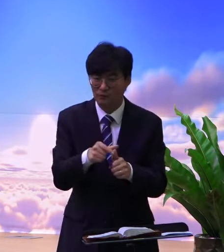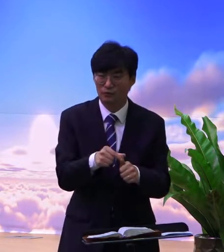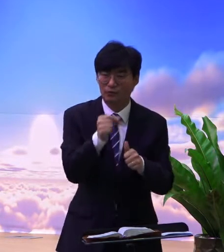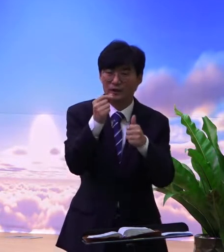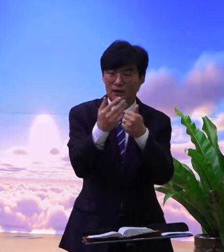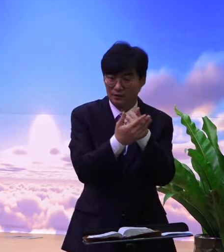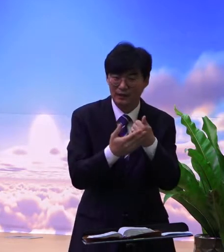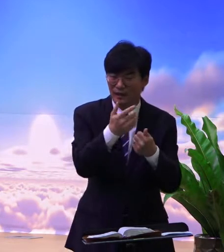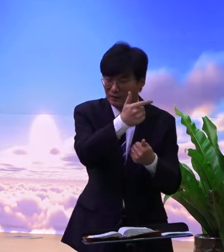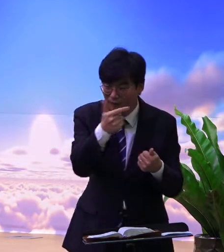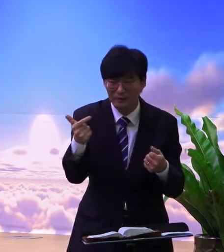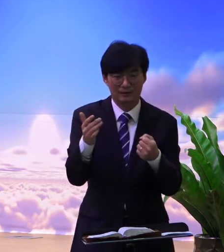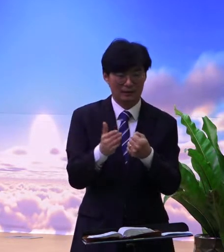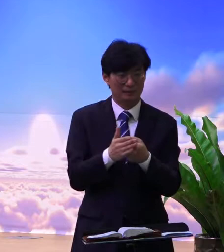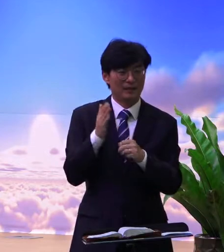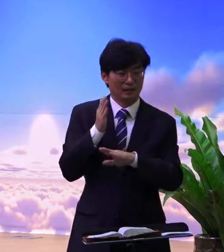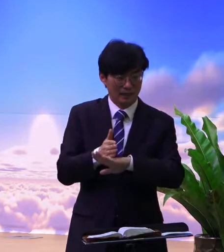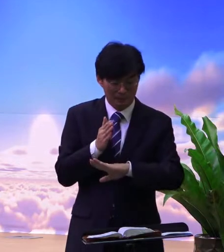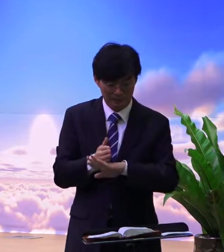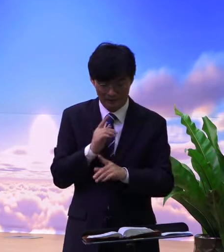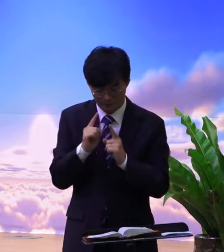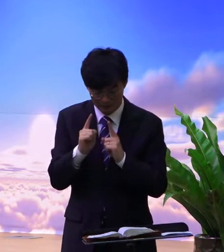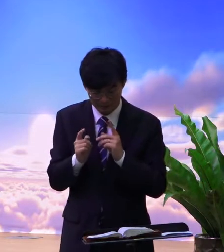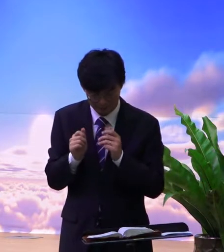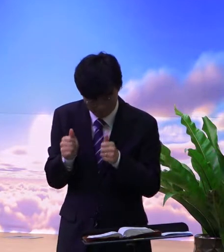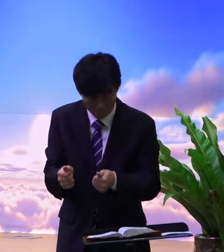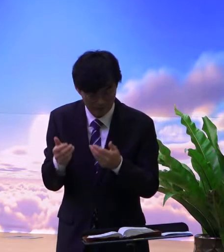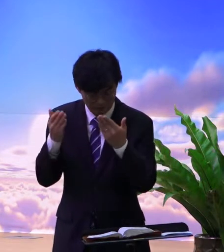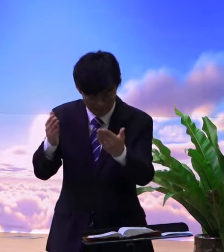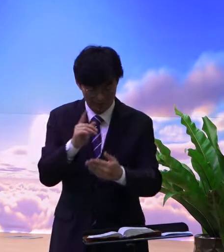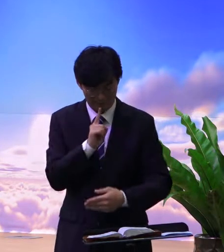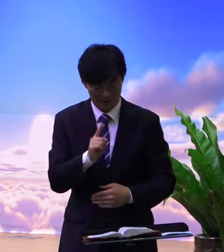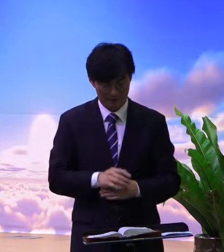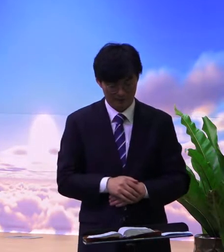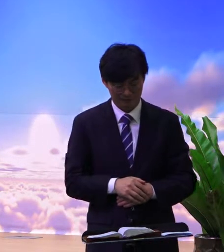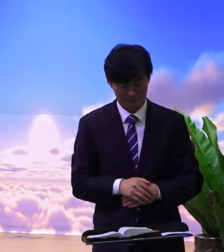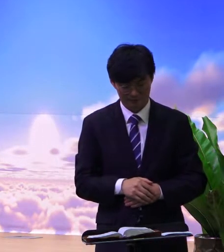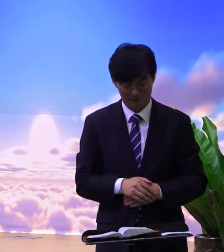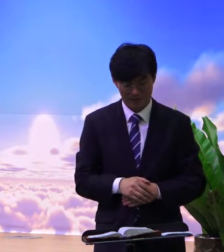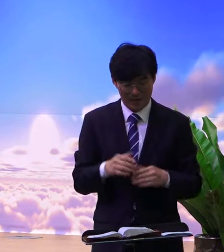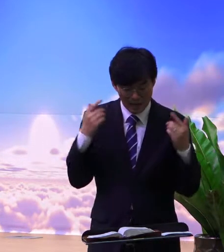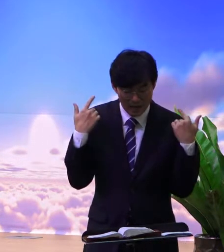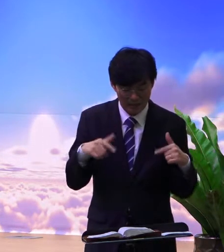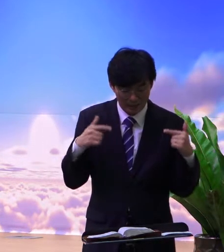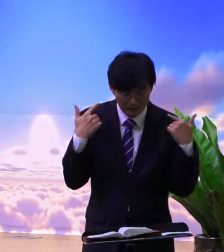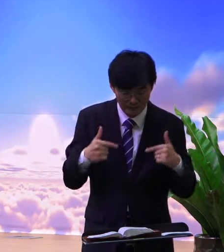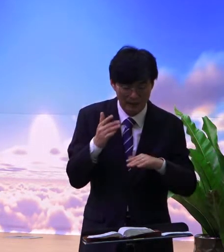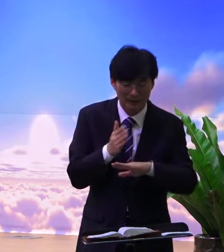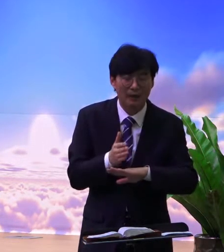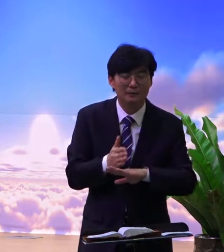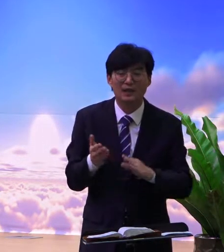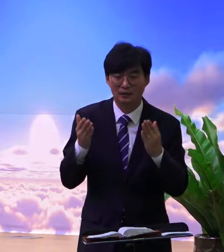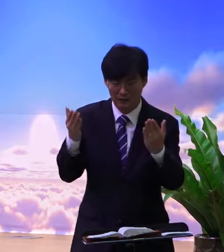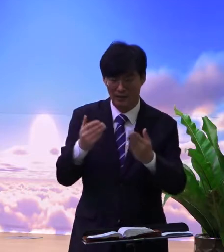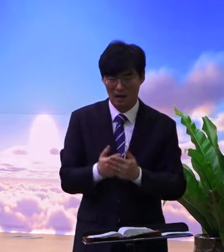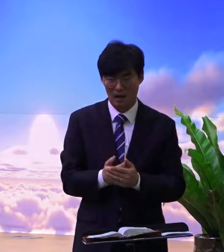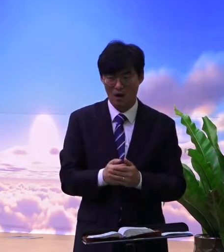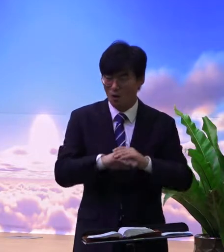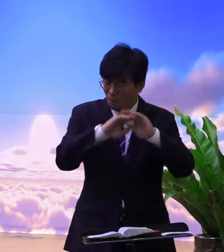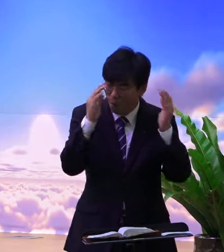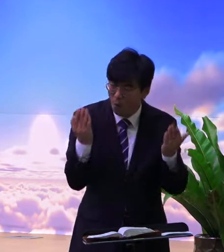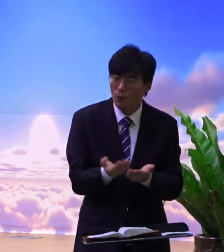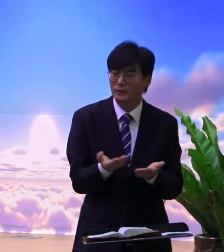늘 입술로 고백했던 그 신앙의 고백입니다. 범사에 감사하라. 이것이 너희를